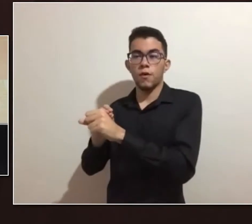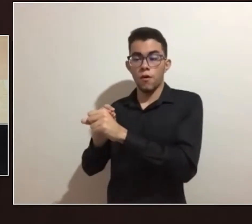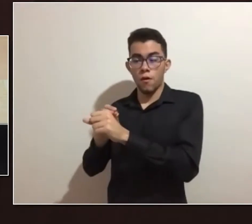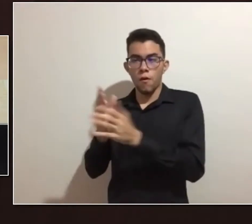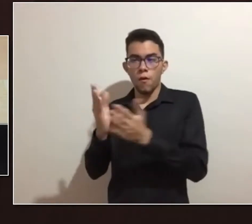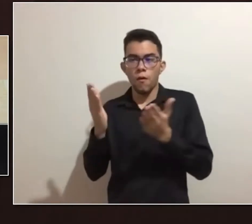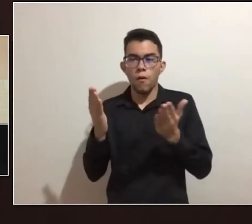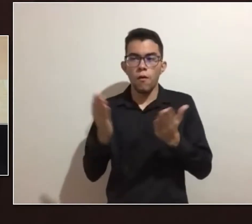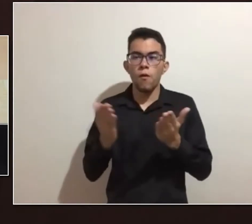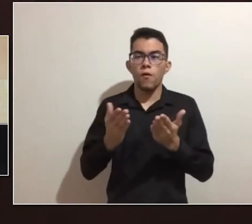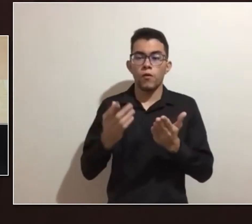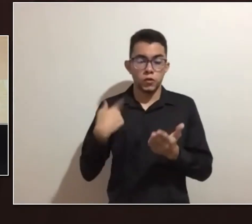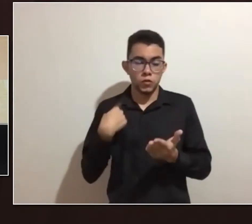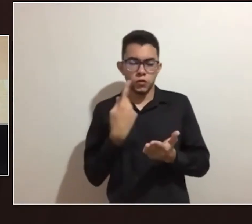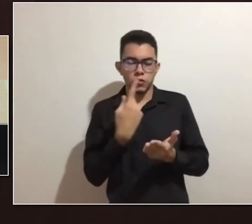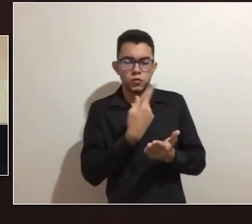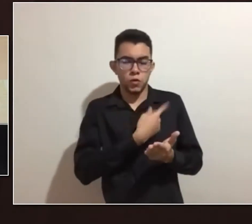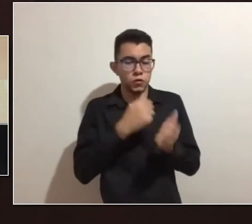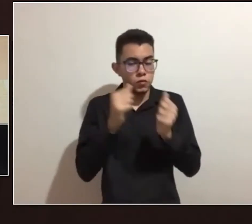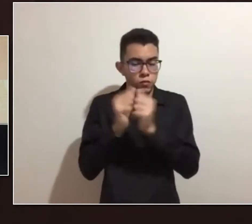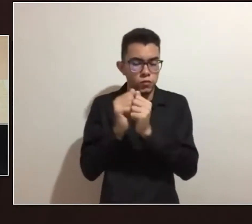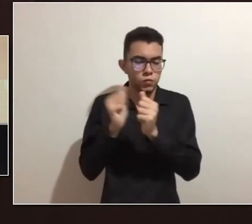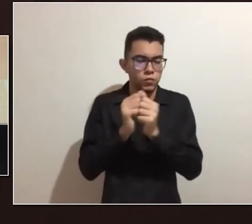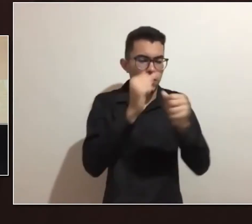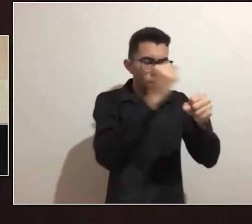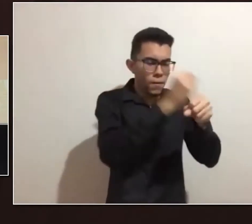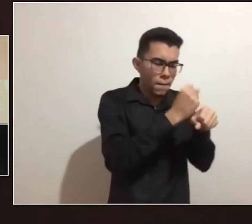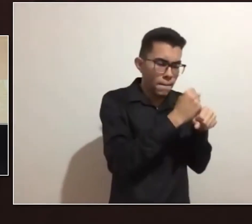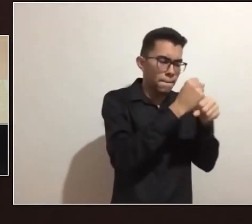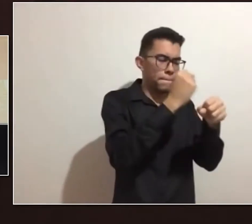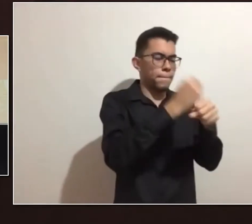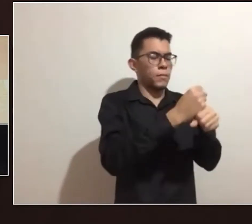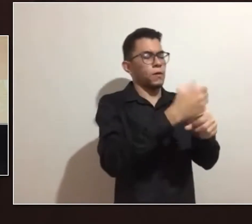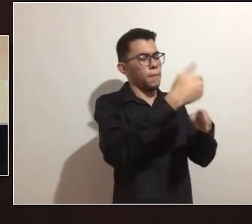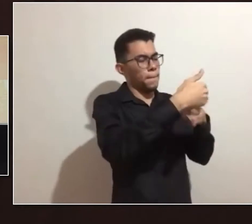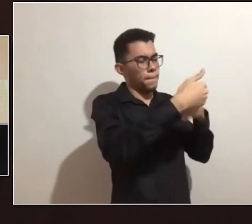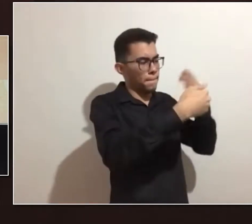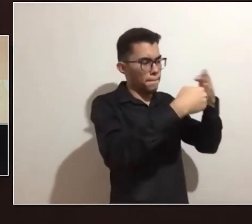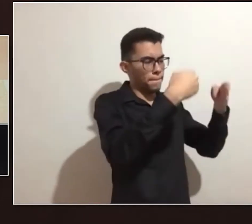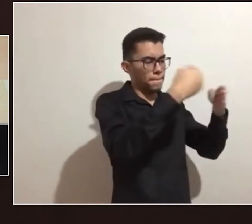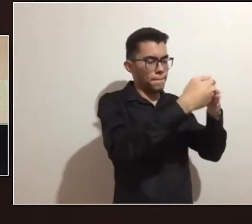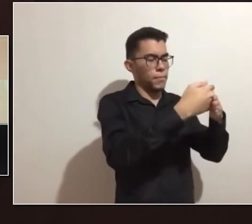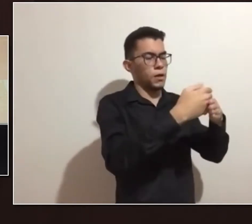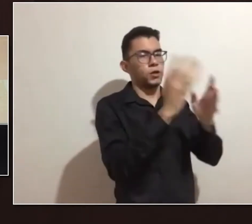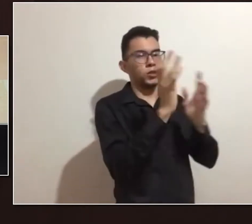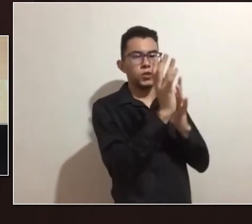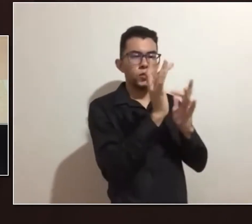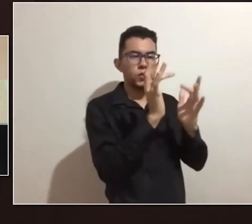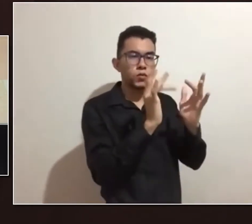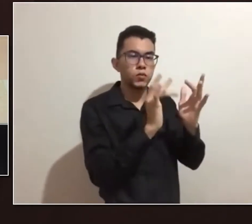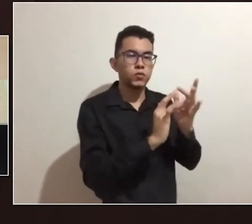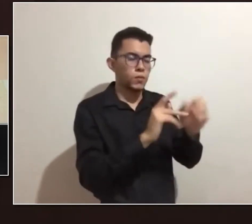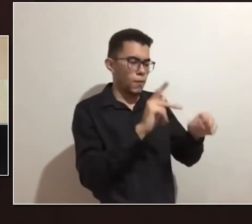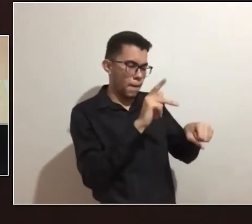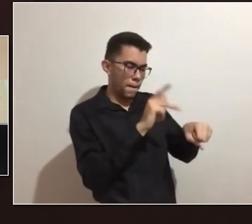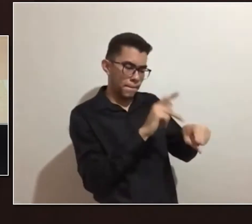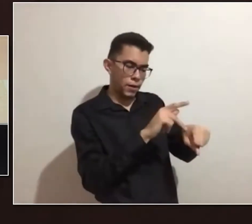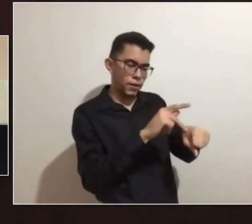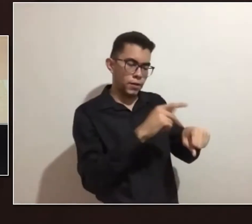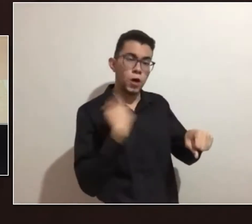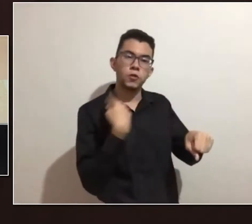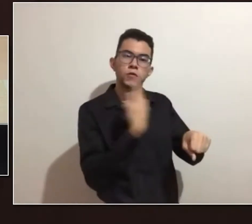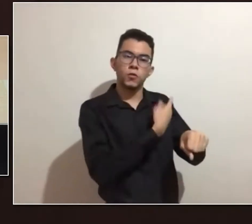edificados sobre ele. Então Deus ama a igreja, Cristo ama a igreja, Cristo a si mesmo se entregou por ela,